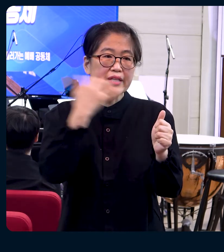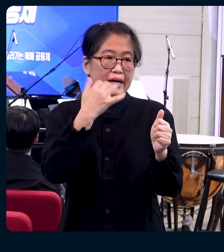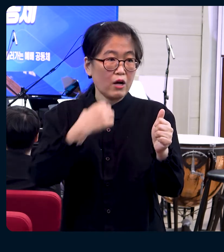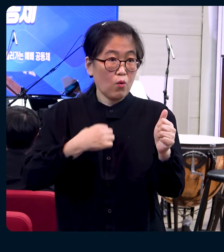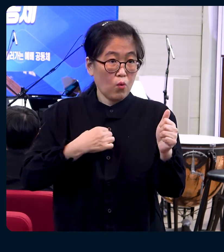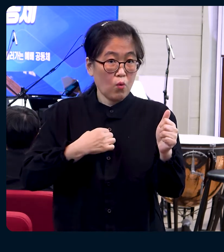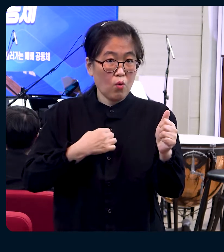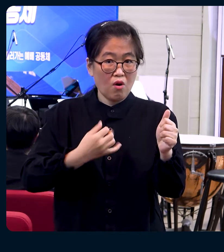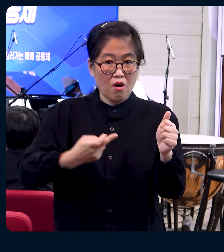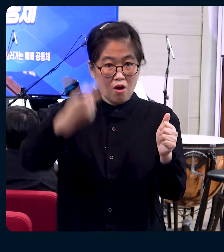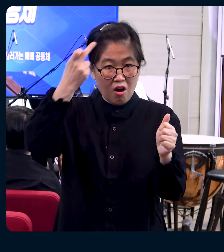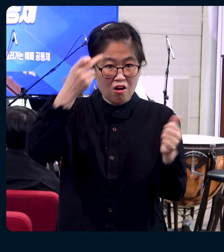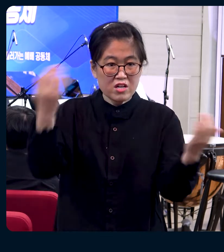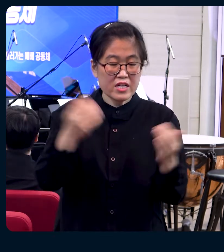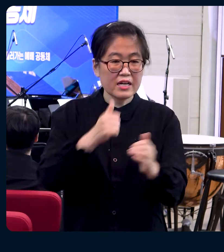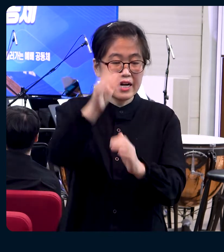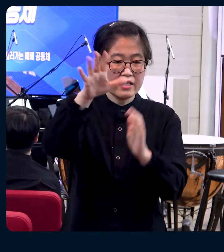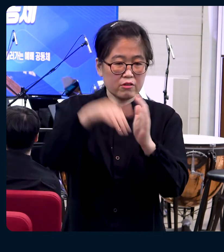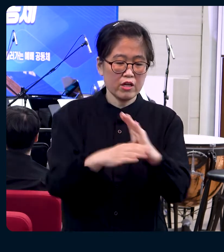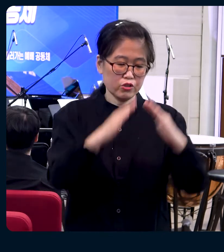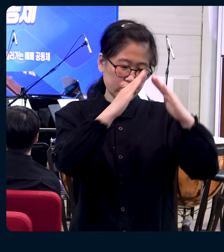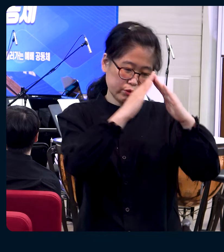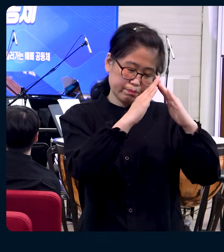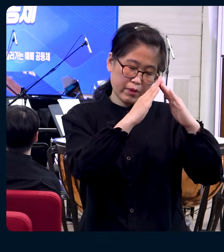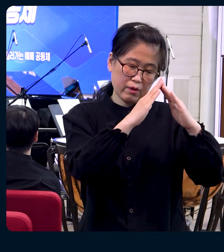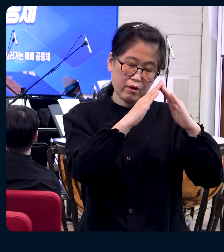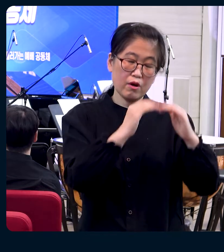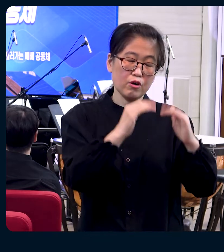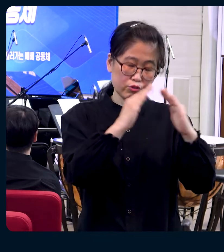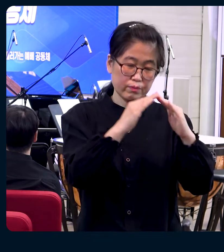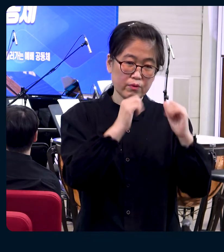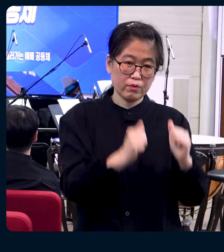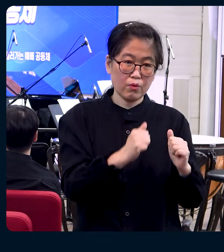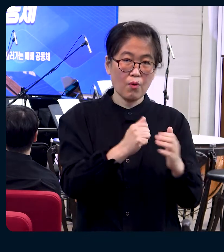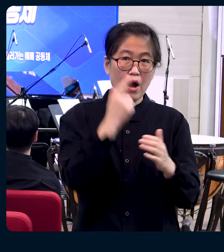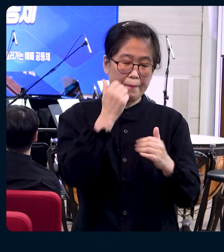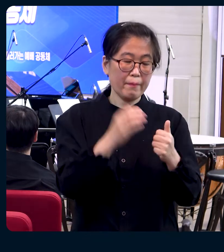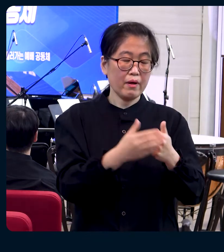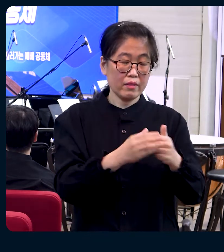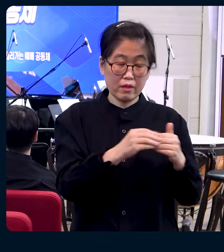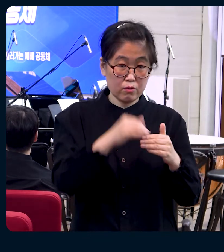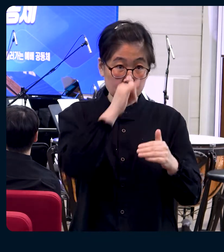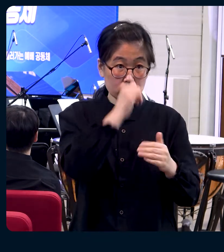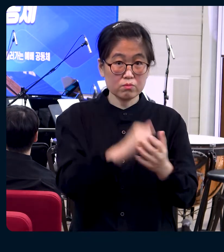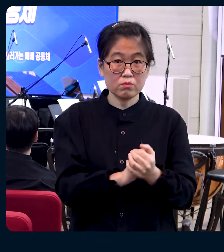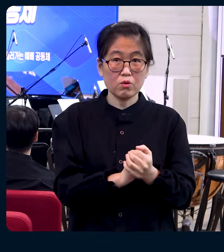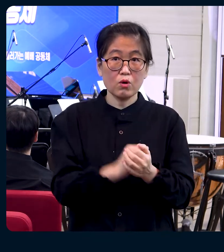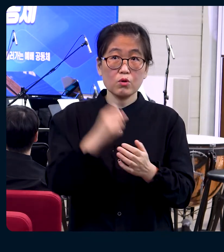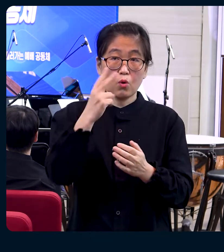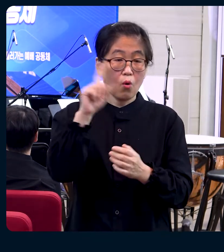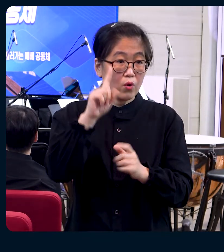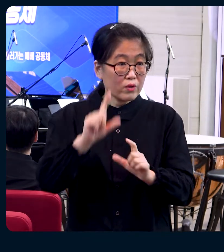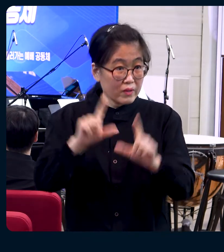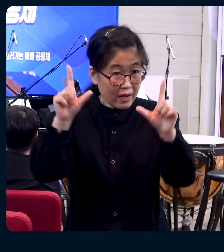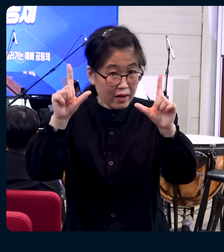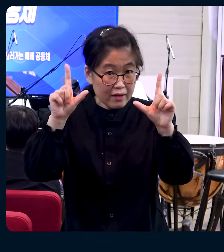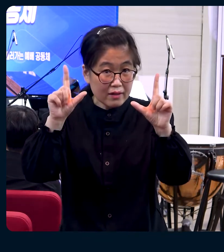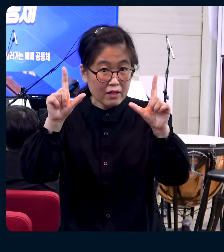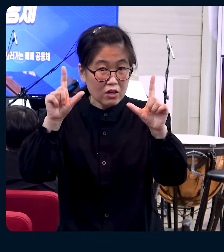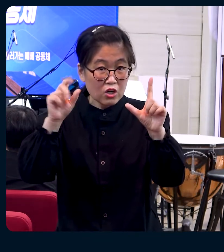살았어요. 형들이 일하러 나갈 때도 집에만 있었습니다. 아버지가 내보내지 않았습니다. 그러다가 어느